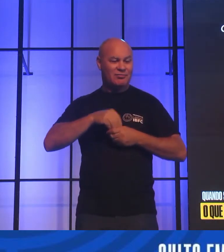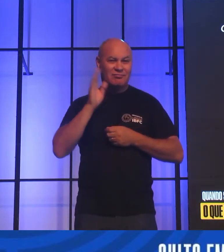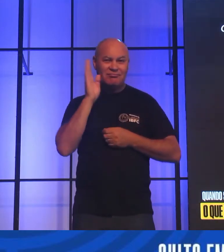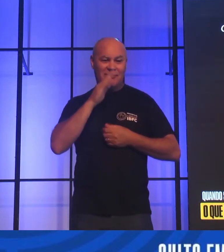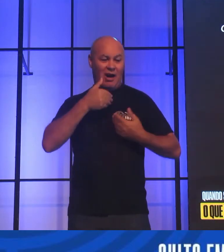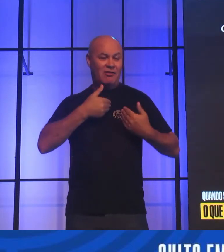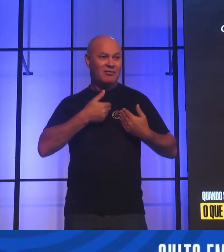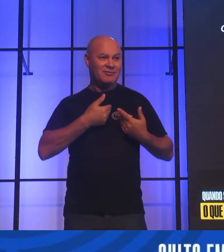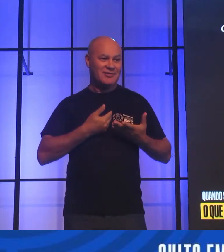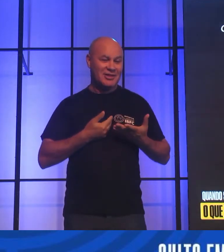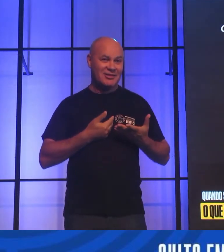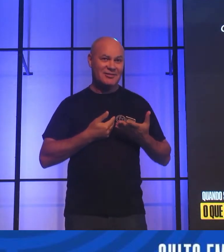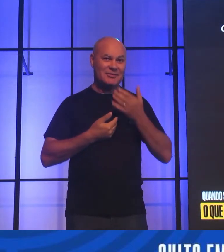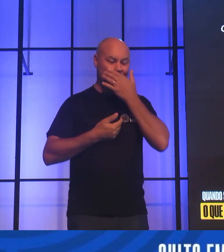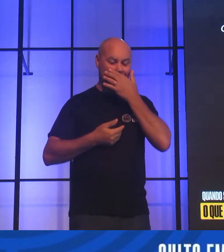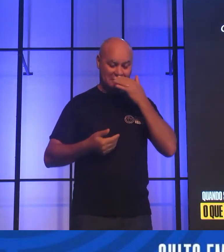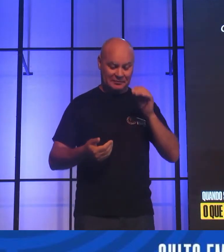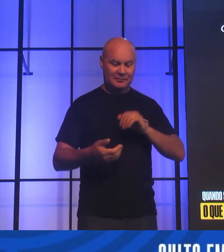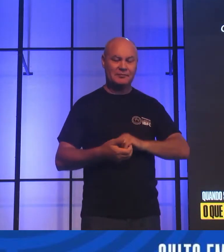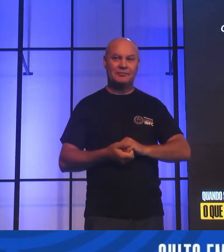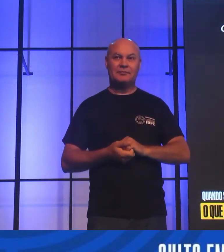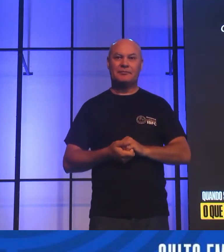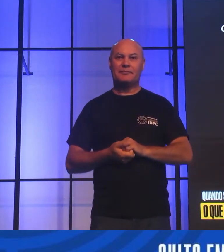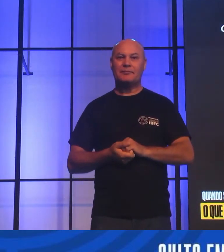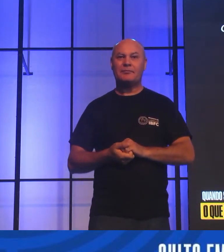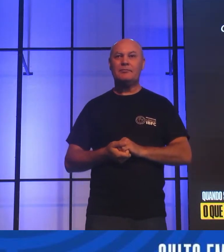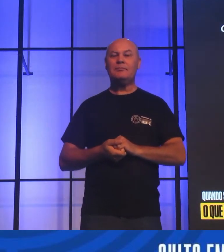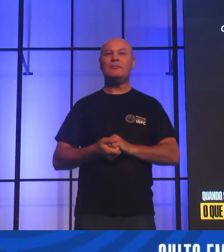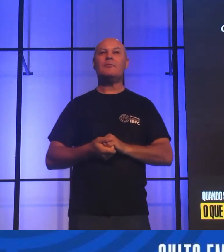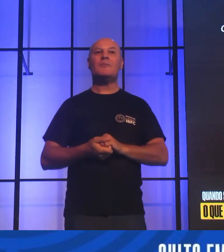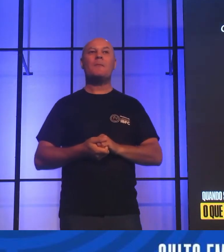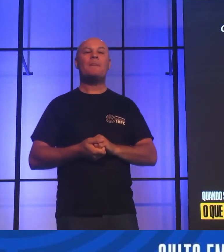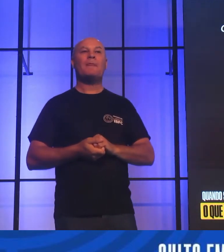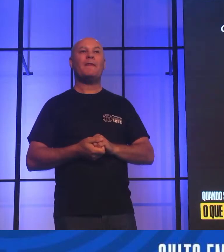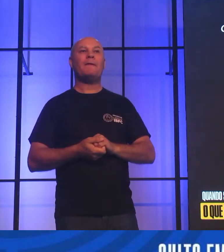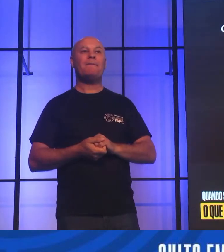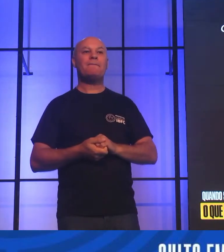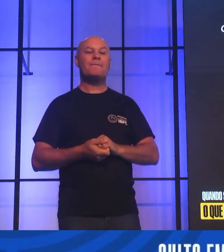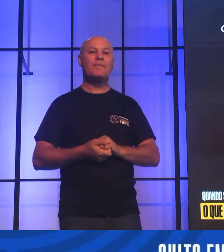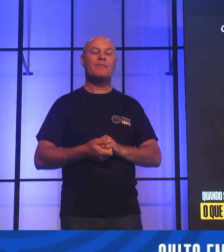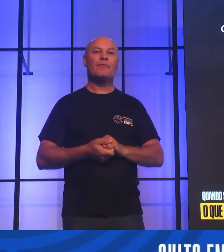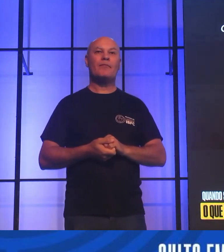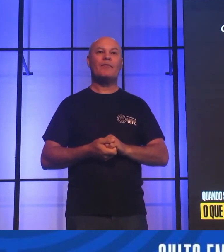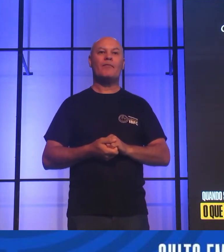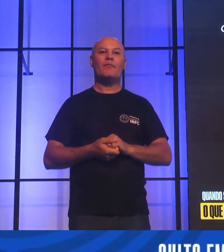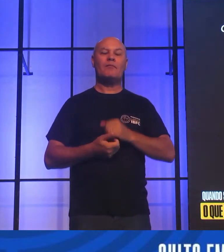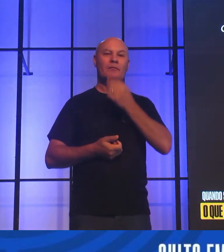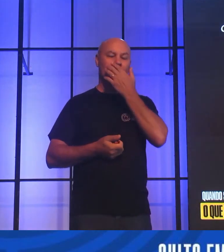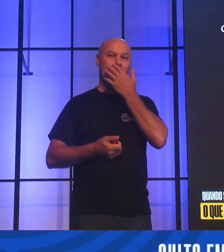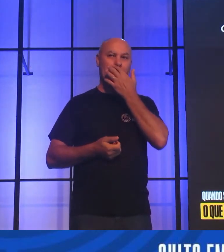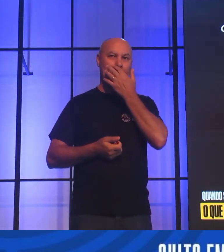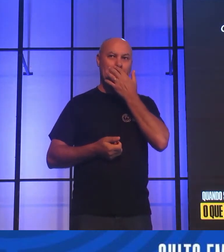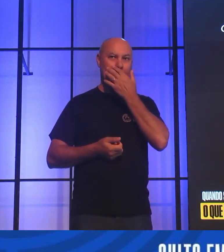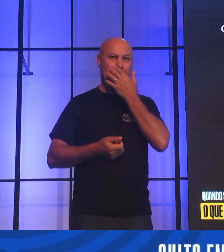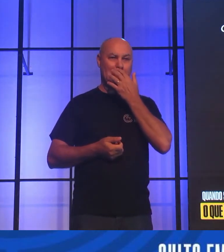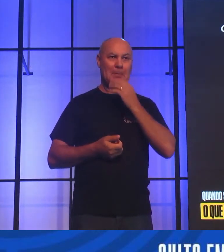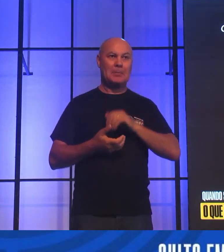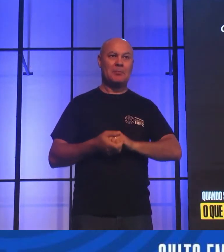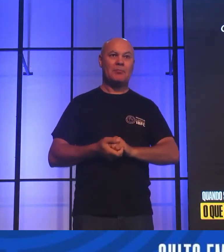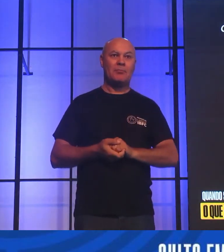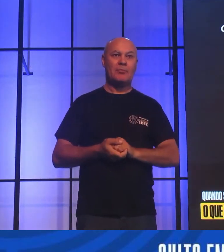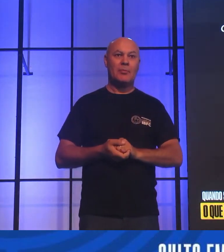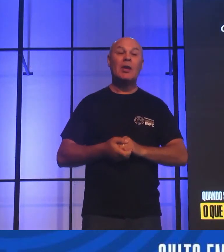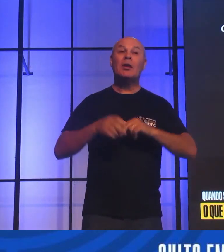Por isso, a minha reação ao que a vida e o que as pessoas fazem